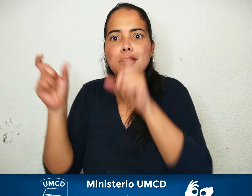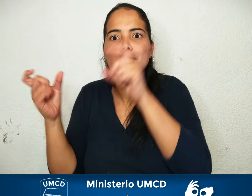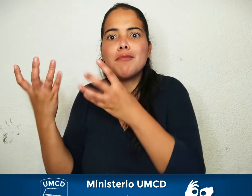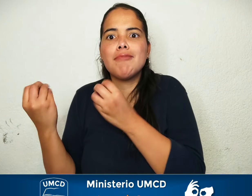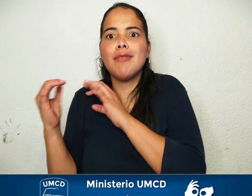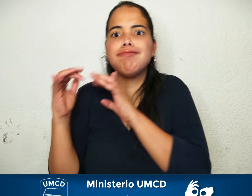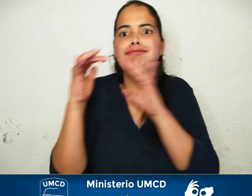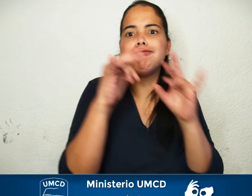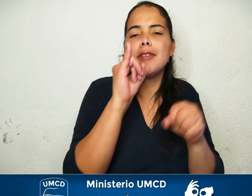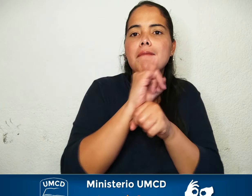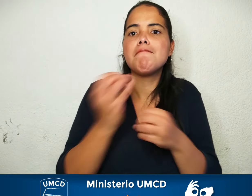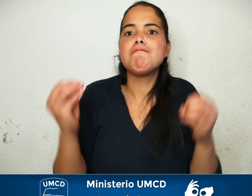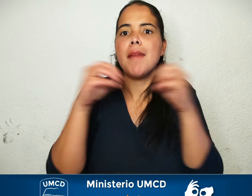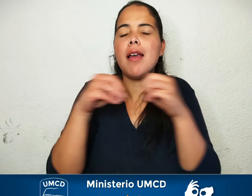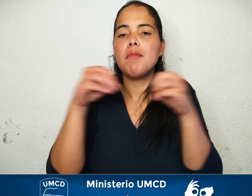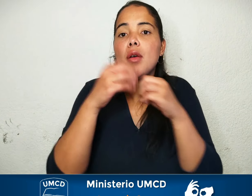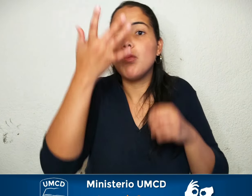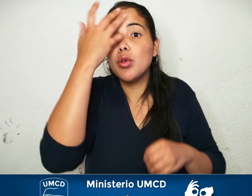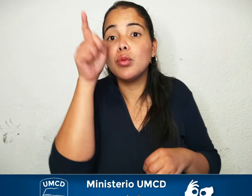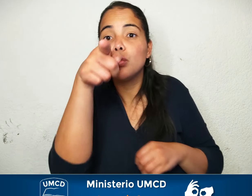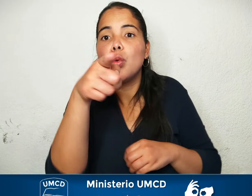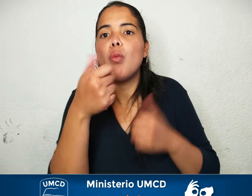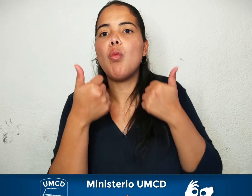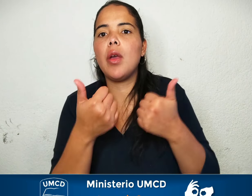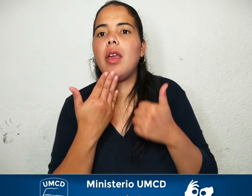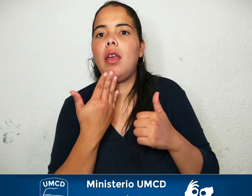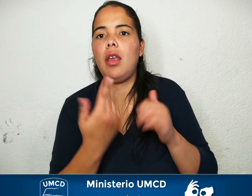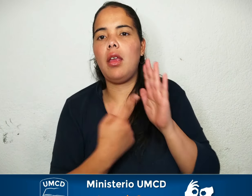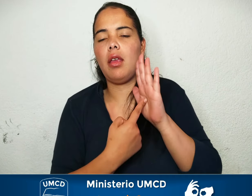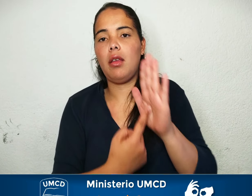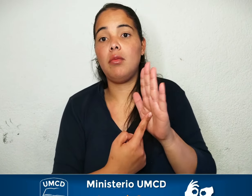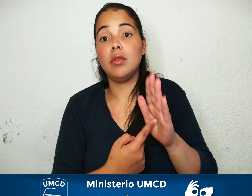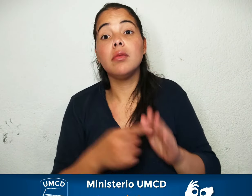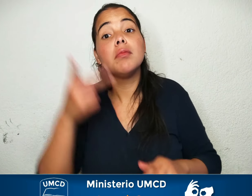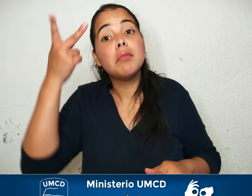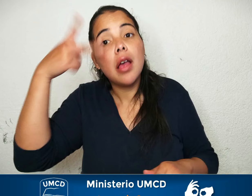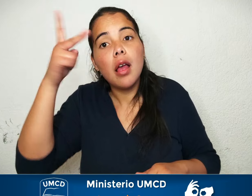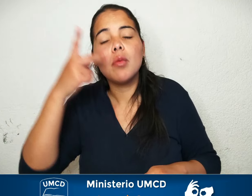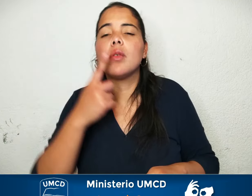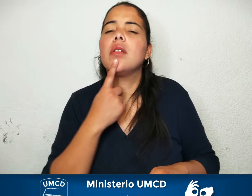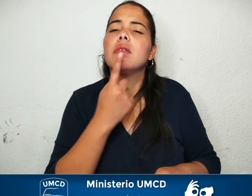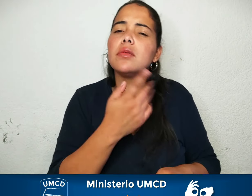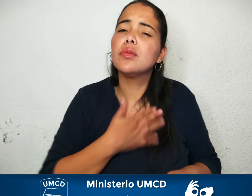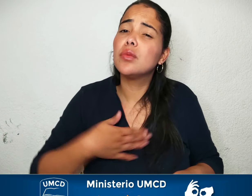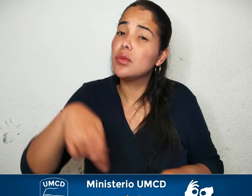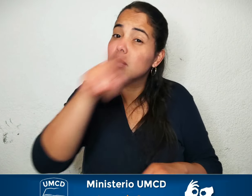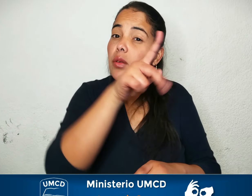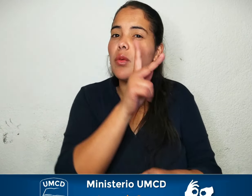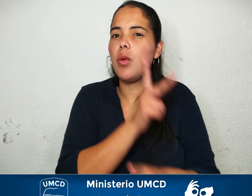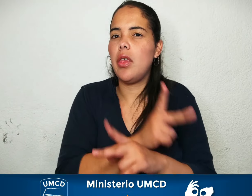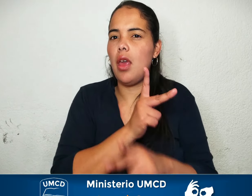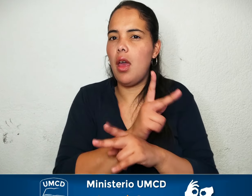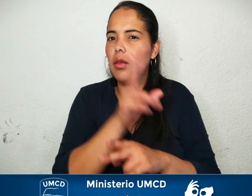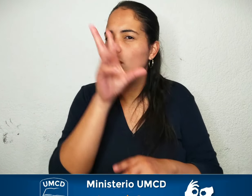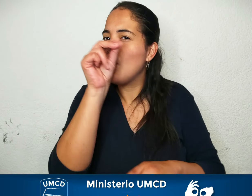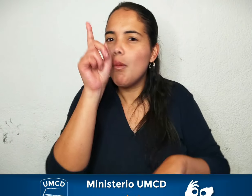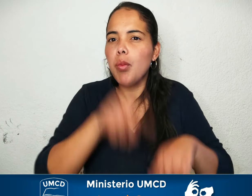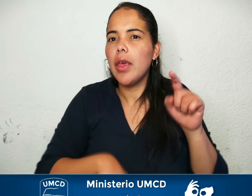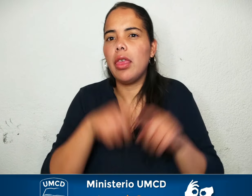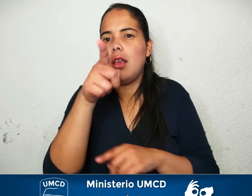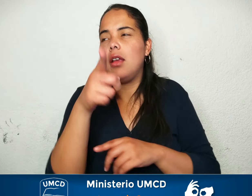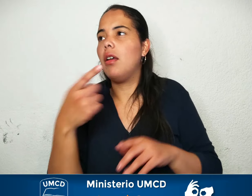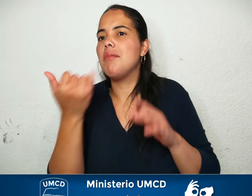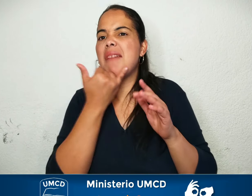personas y sobre todo a creyentes que están recién creciendo. Pablo les decía, tengan cuidado.